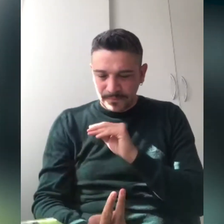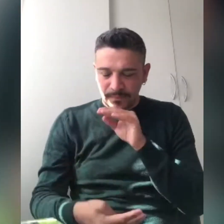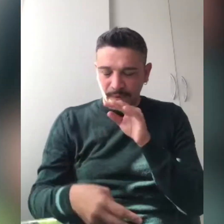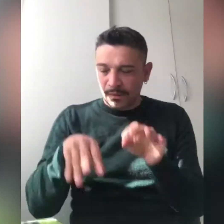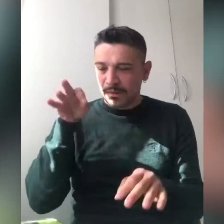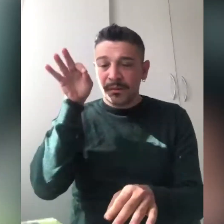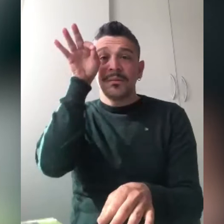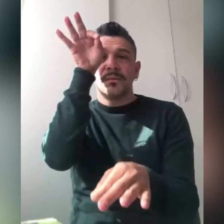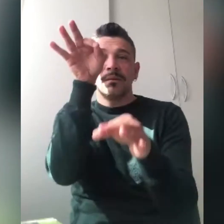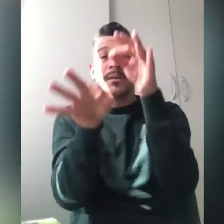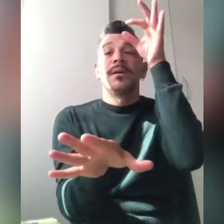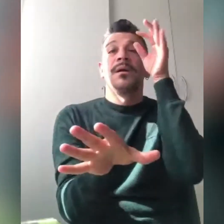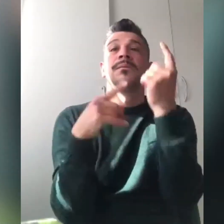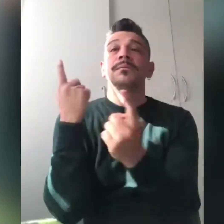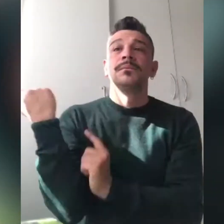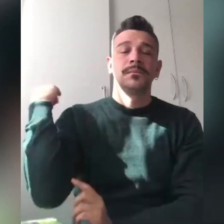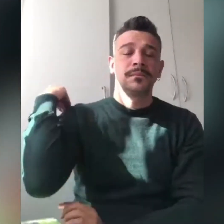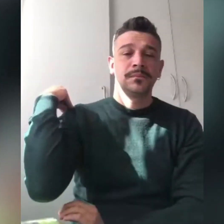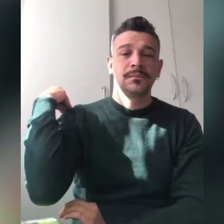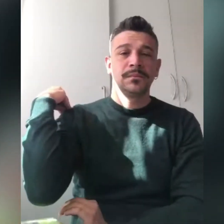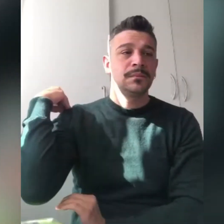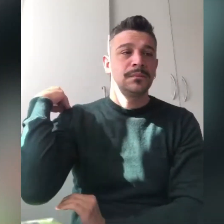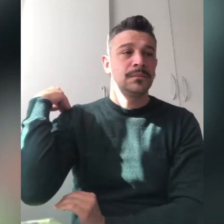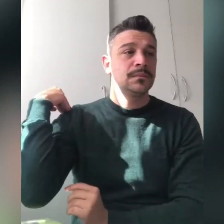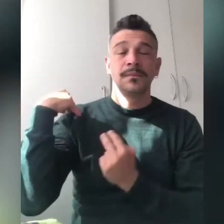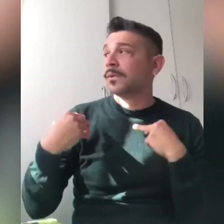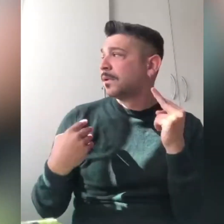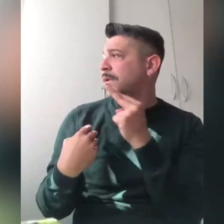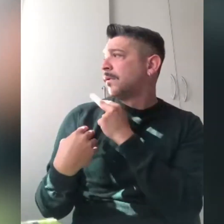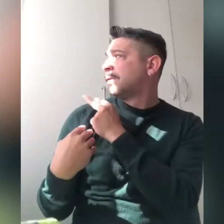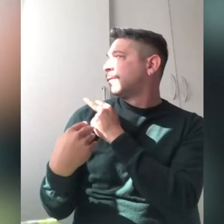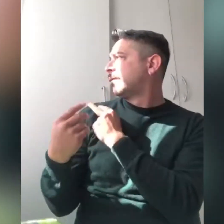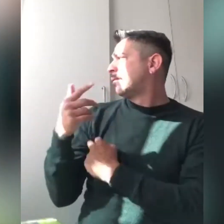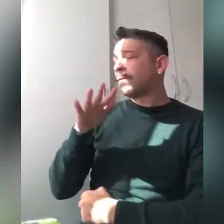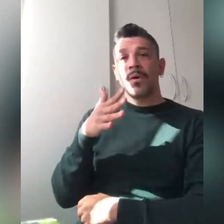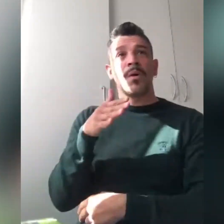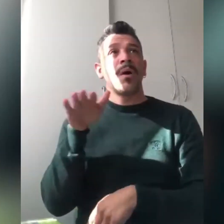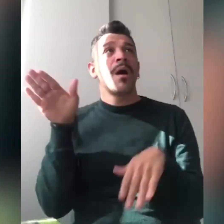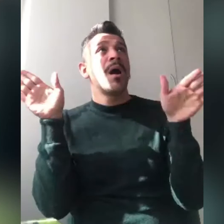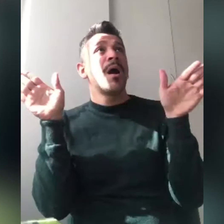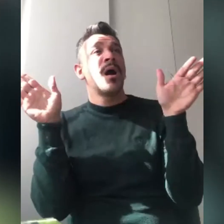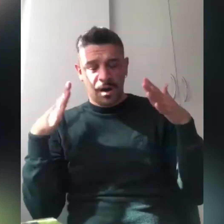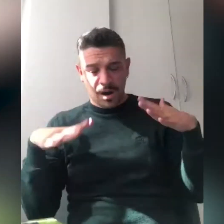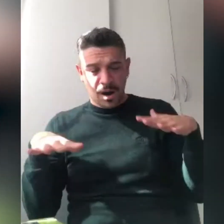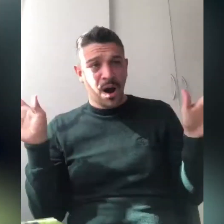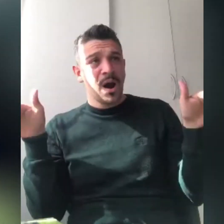In un tratto qualcuno alle mie spalle, forse un angelo vestito